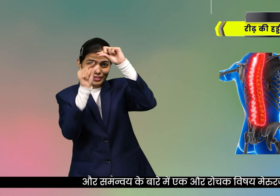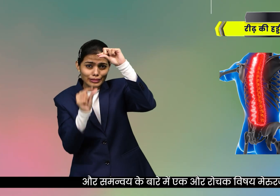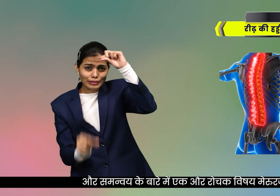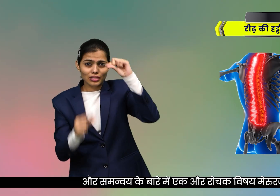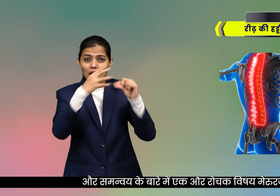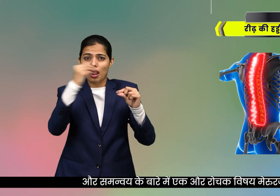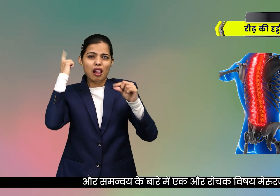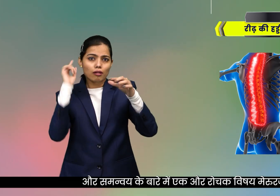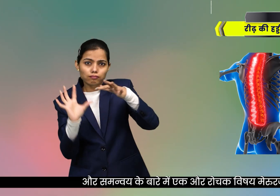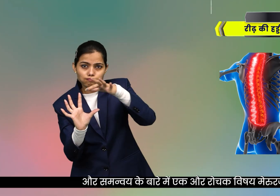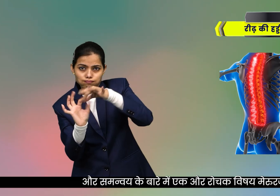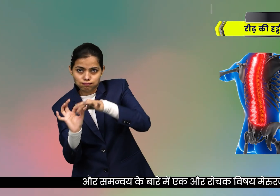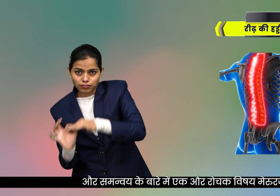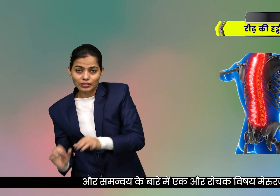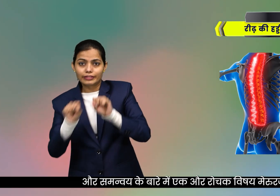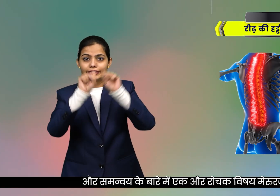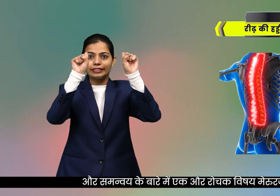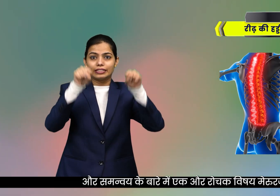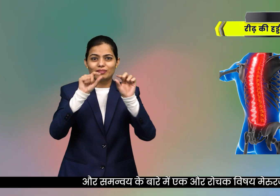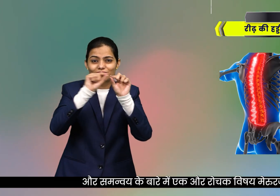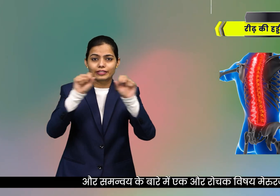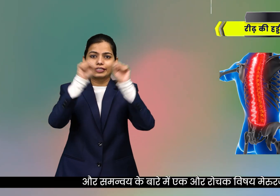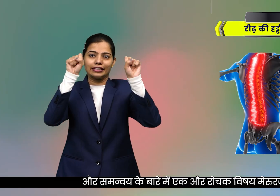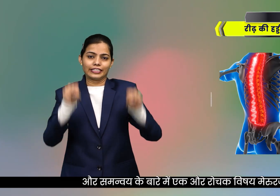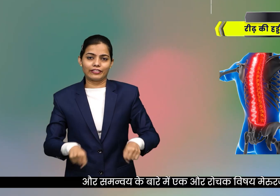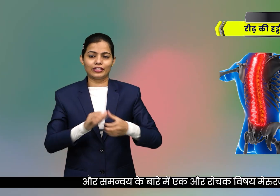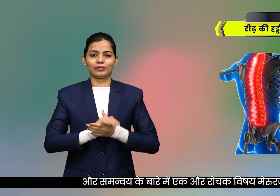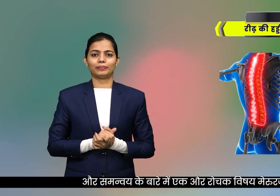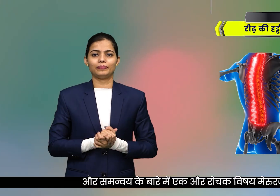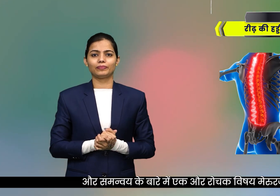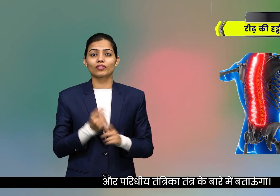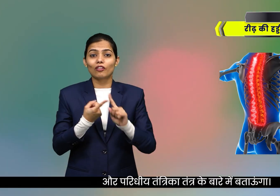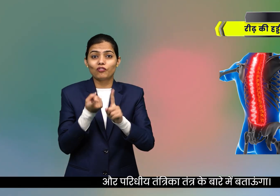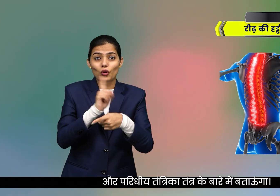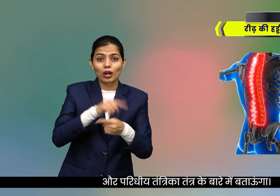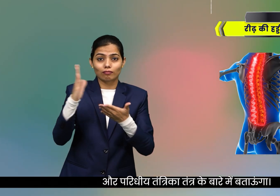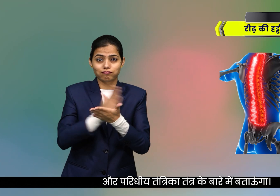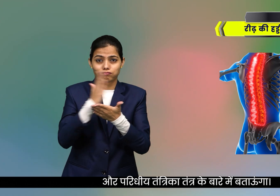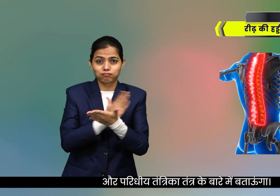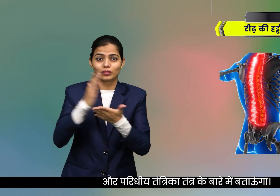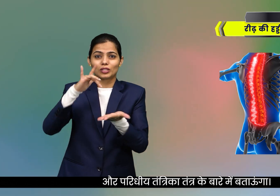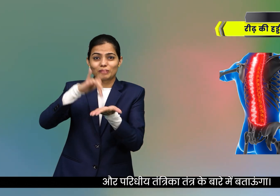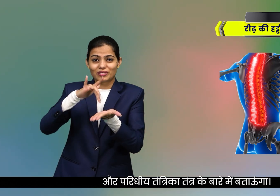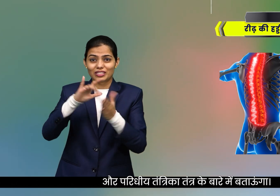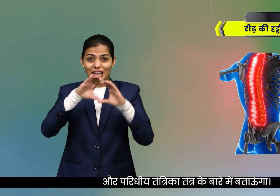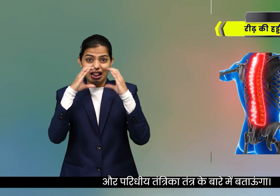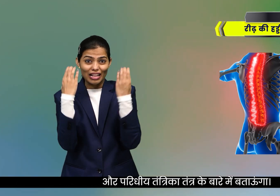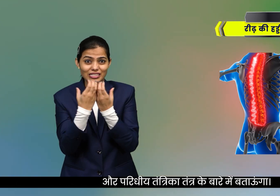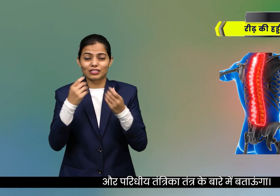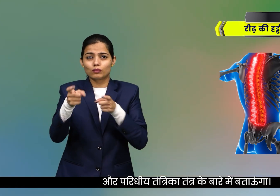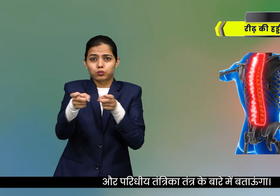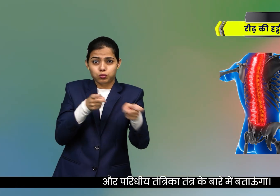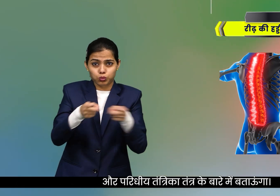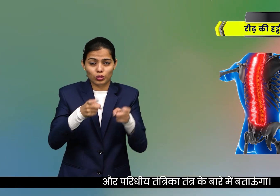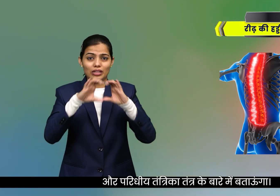और समन्वय के बारे में एक और रोचक विषय मेरुरज्जु और परिधीय तंत्रिका तंत्र